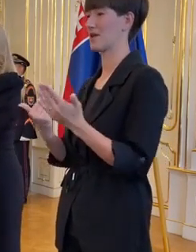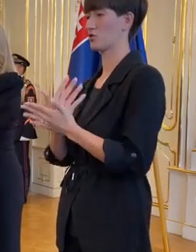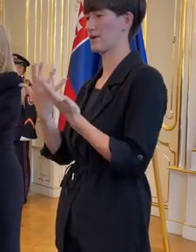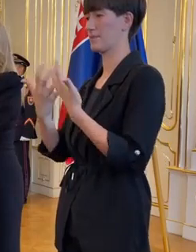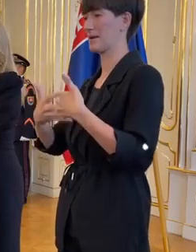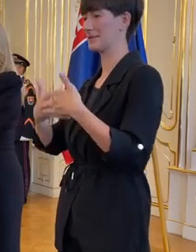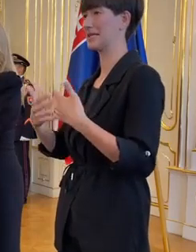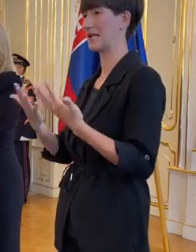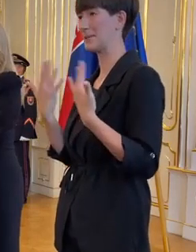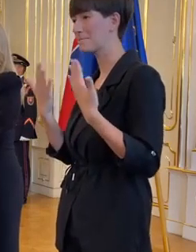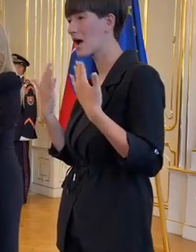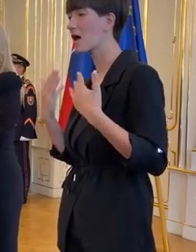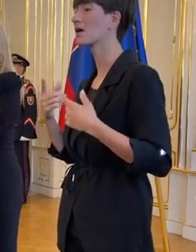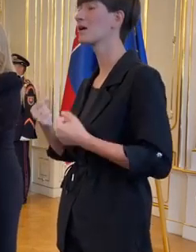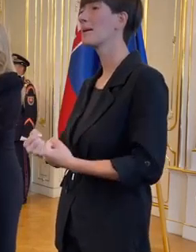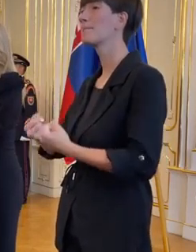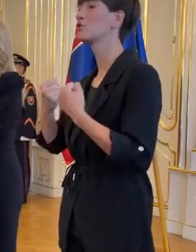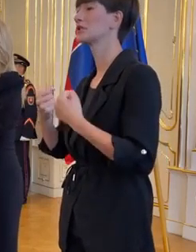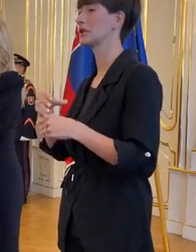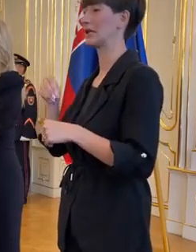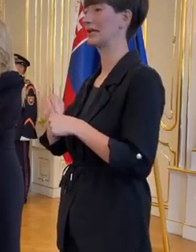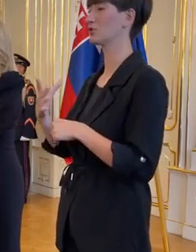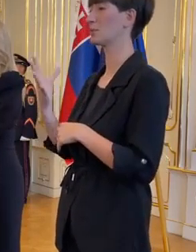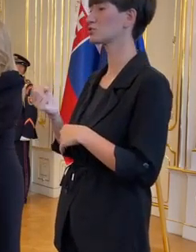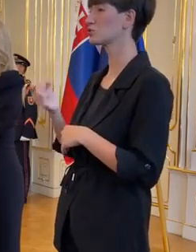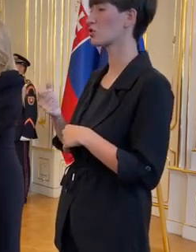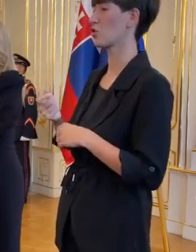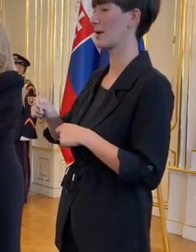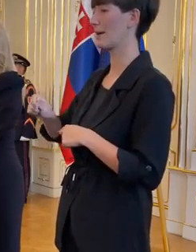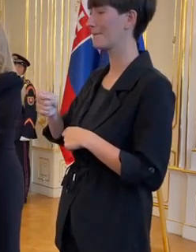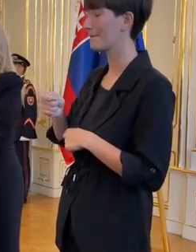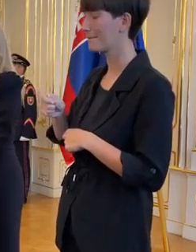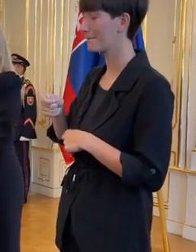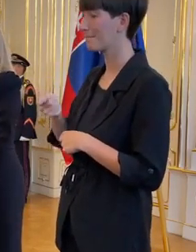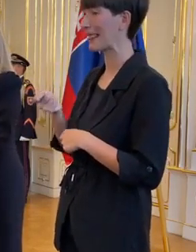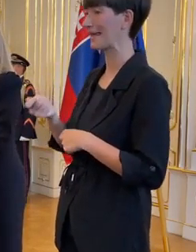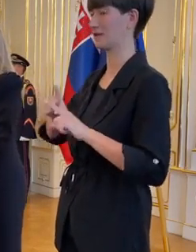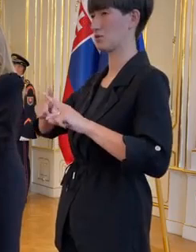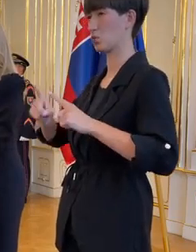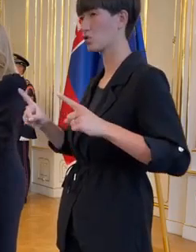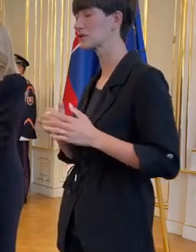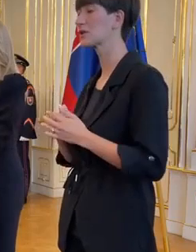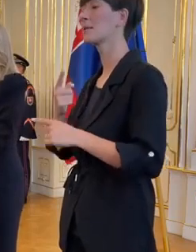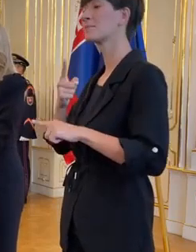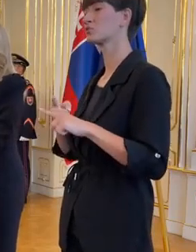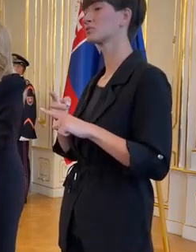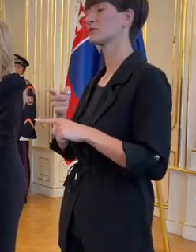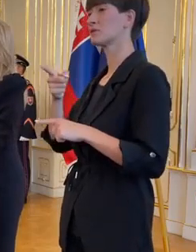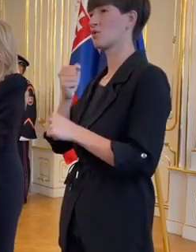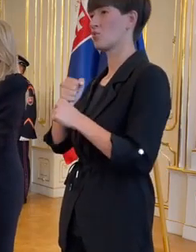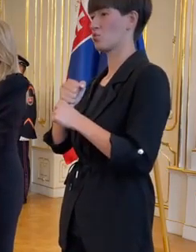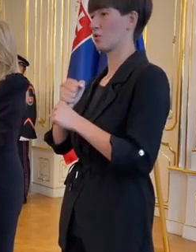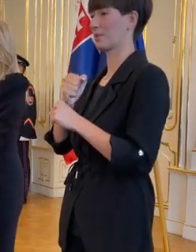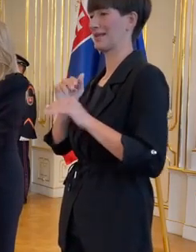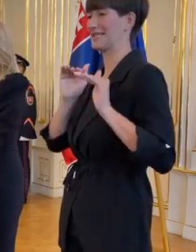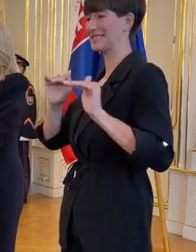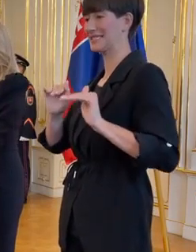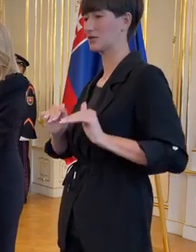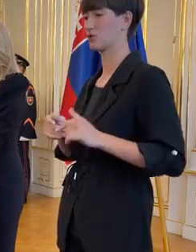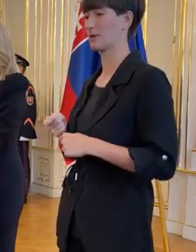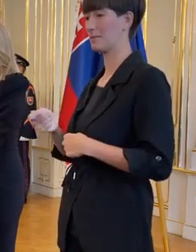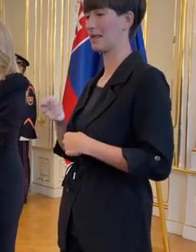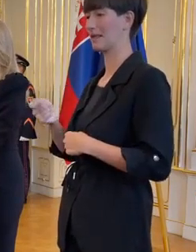parkov, posilnenie diverzifikácie zdrojov plynu, vrátanie vytvorenia zásob plynu, ktoré sú druhé najvyššie v Európskej